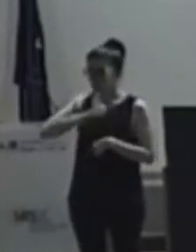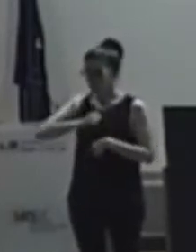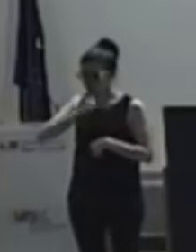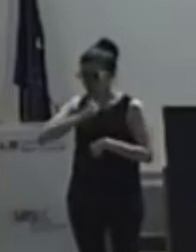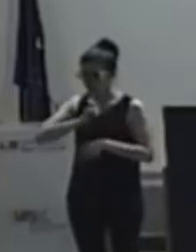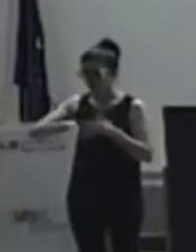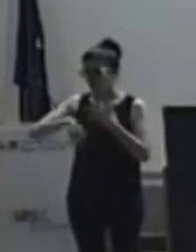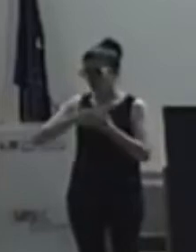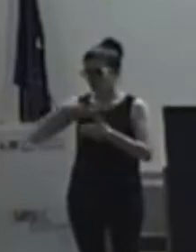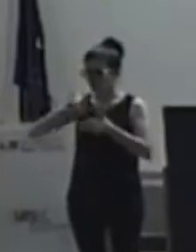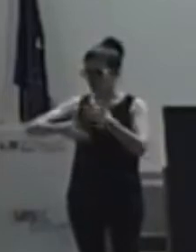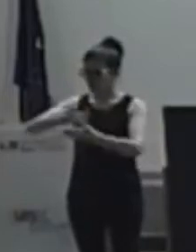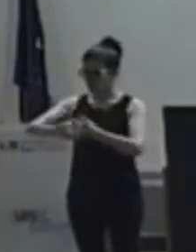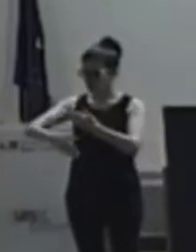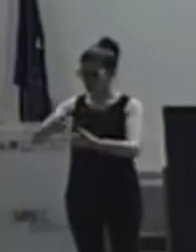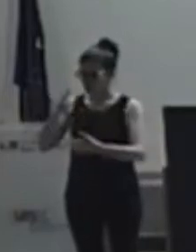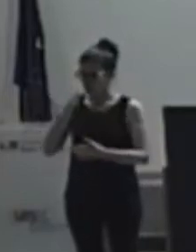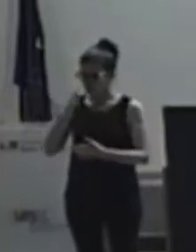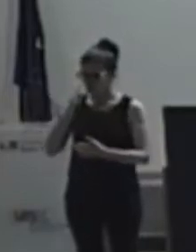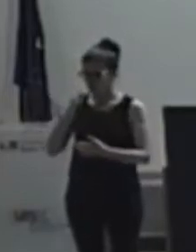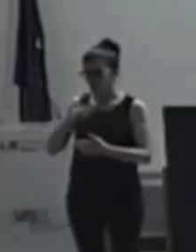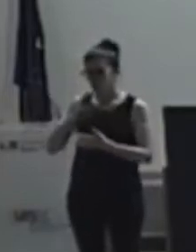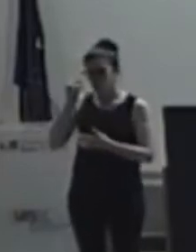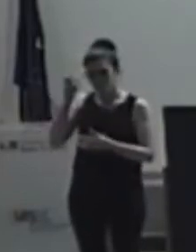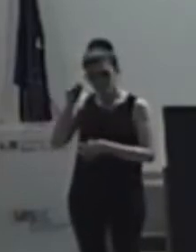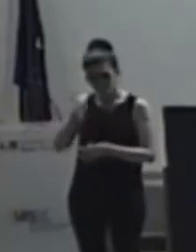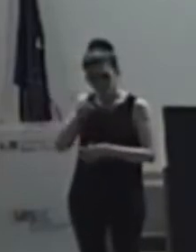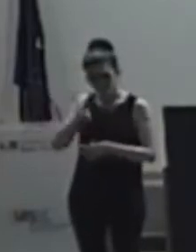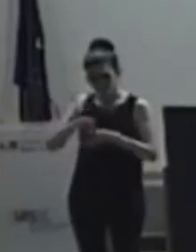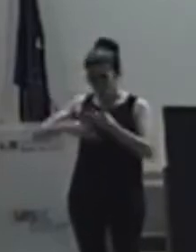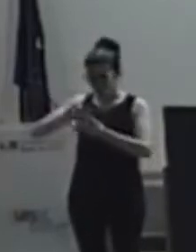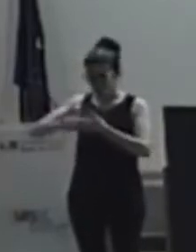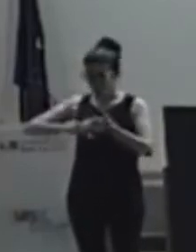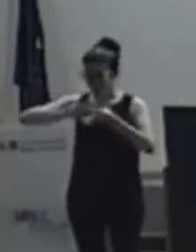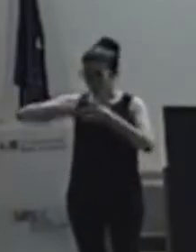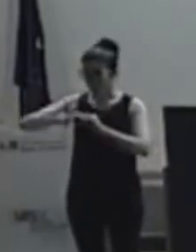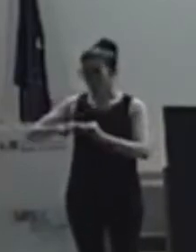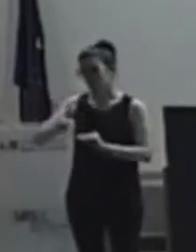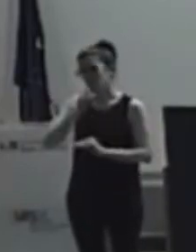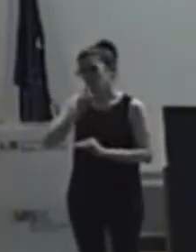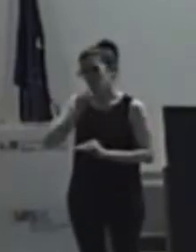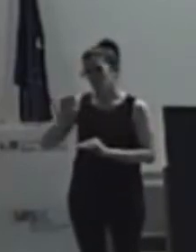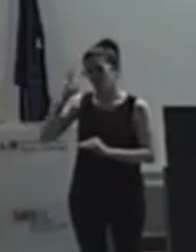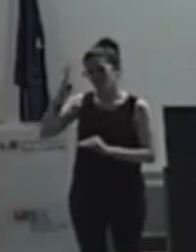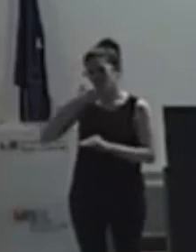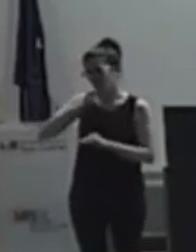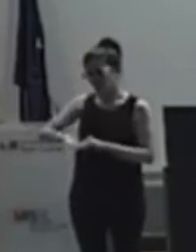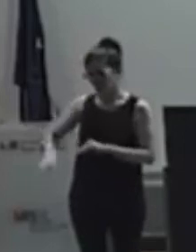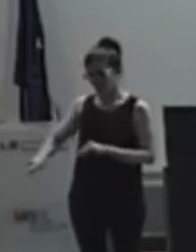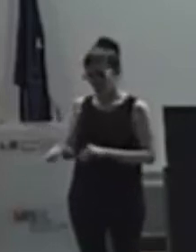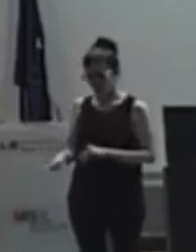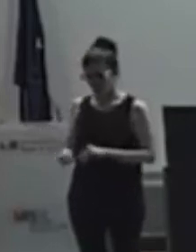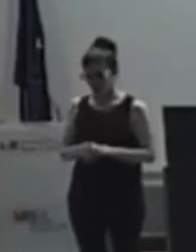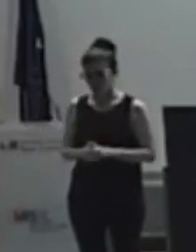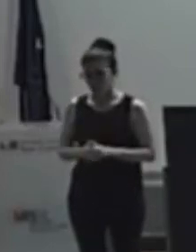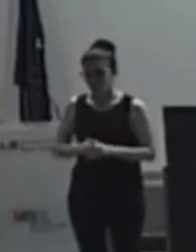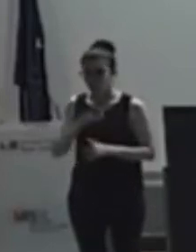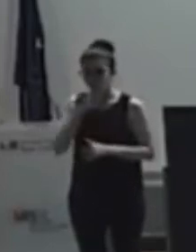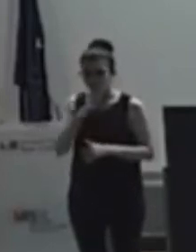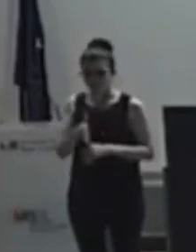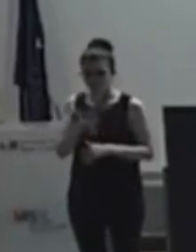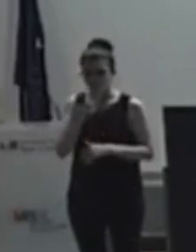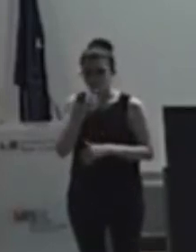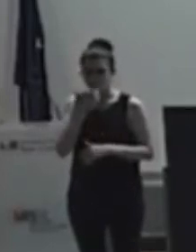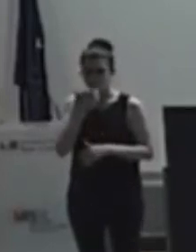Y quizá eso me parece la parte más difícil para los niños porque yo creo que realmente cuando están o no convencidos, si les gusta o